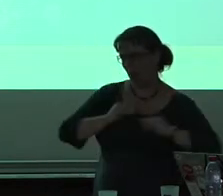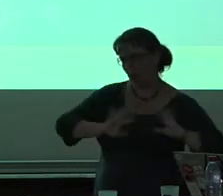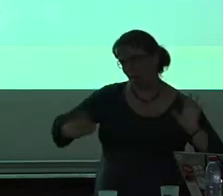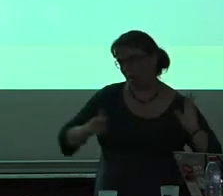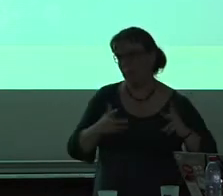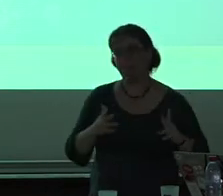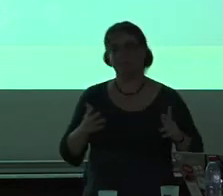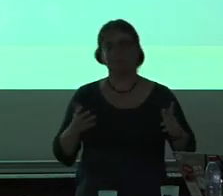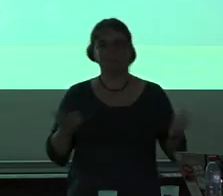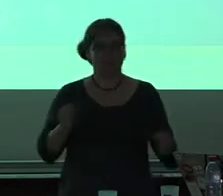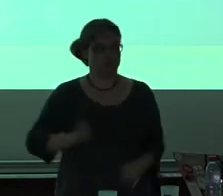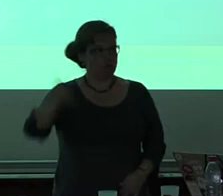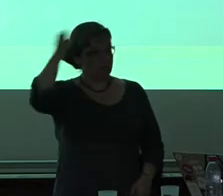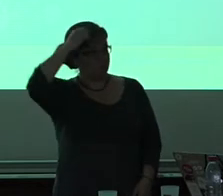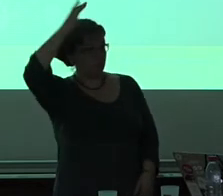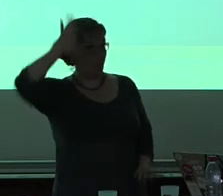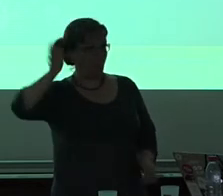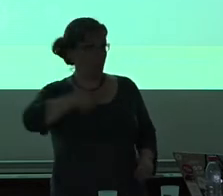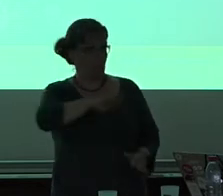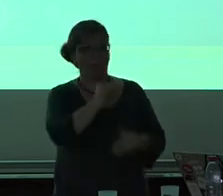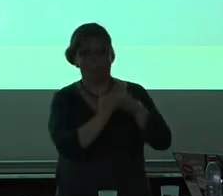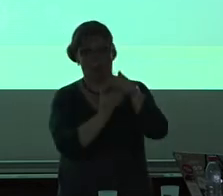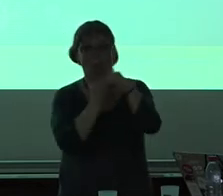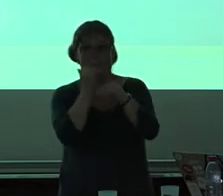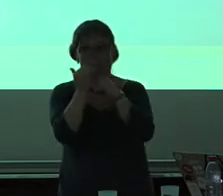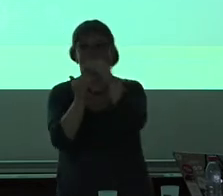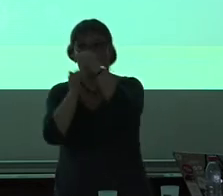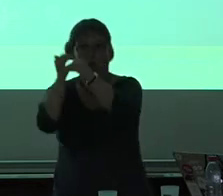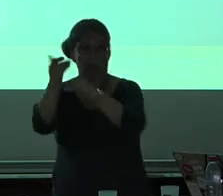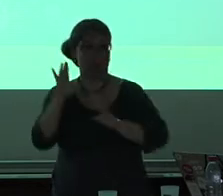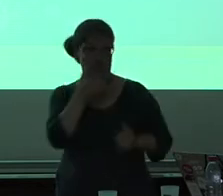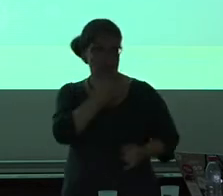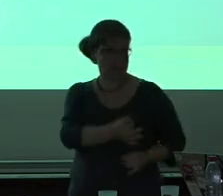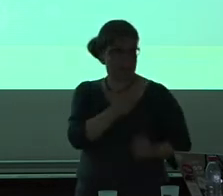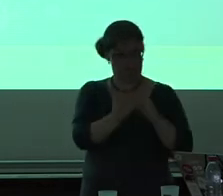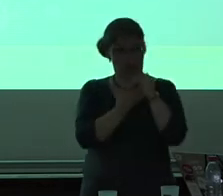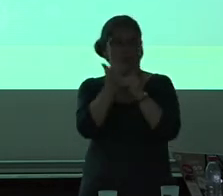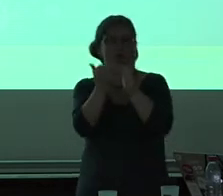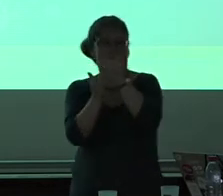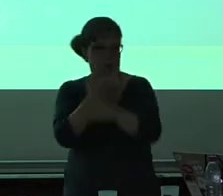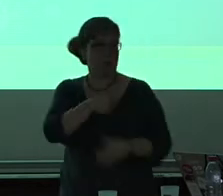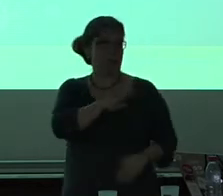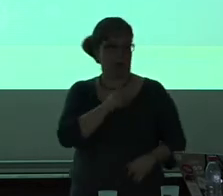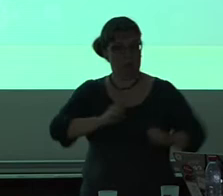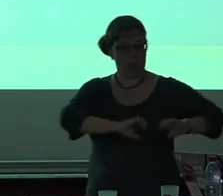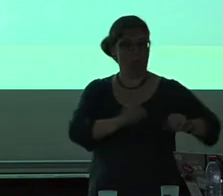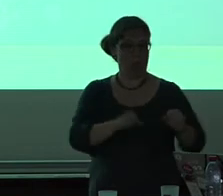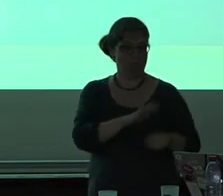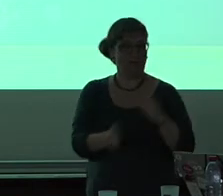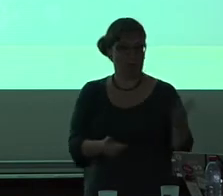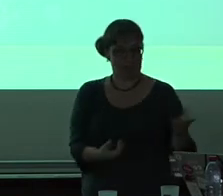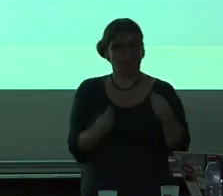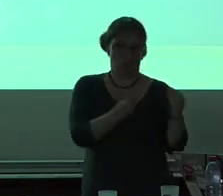c'est justement d'être actif dans l'apprentissage et donc de faire un cours ou un tuto ou ce que vous voulez, mais en